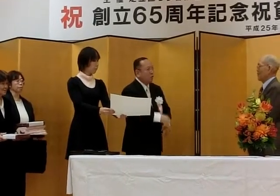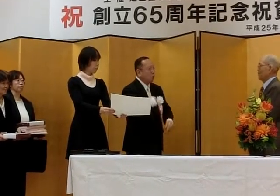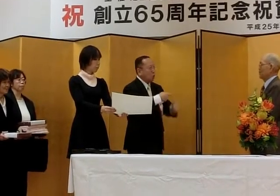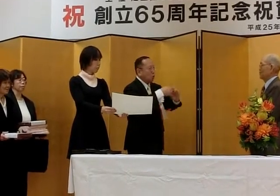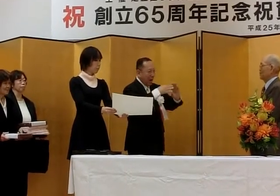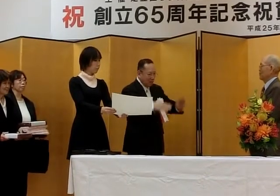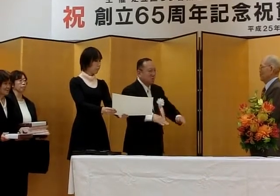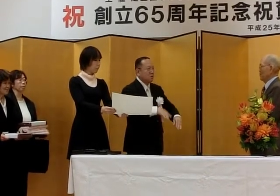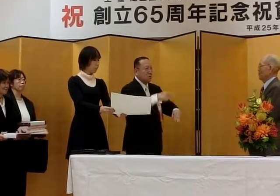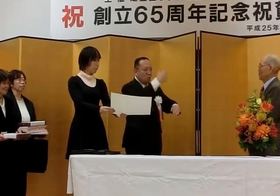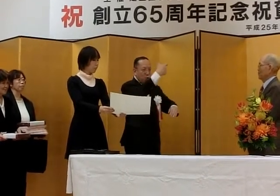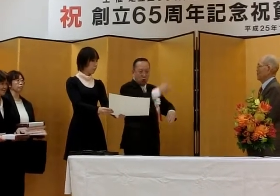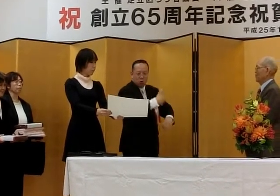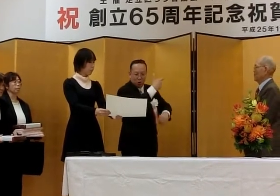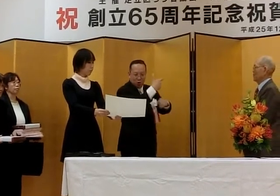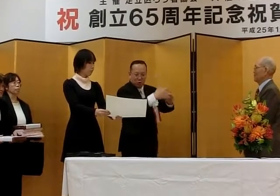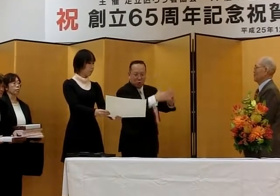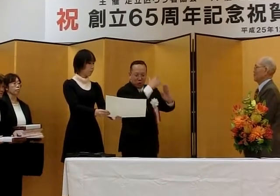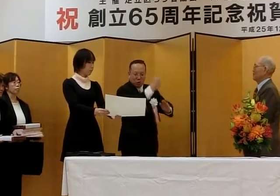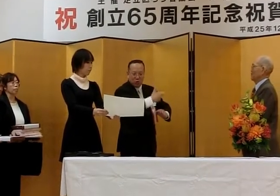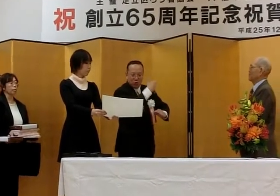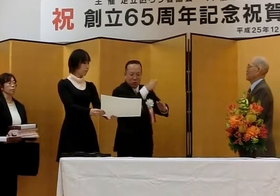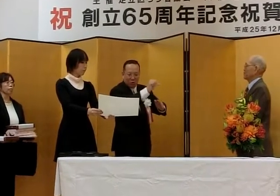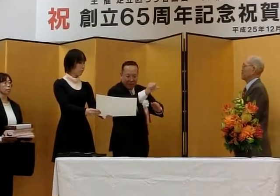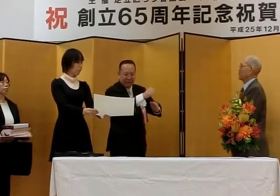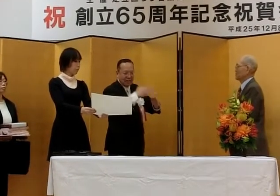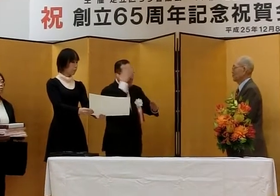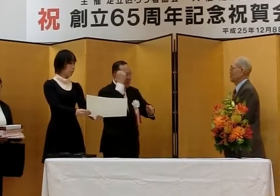その発展に貢献いたしました